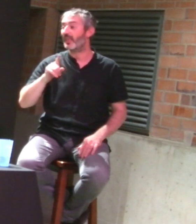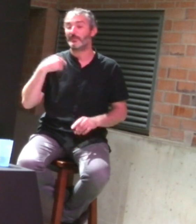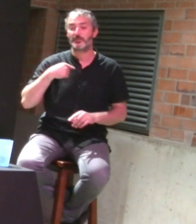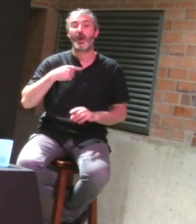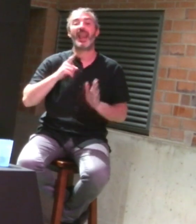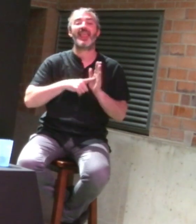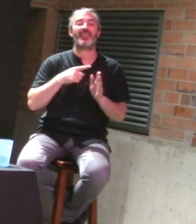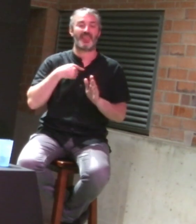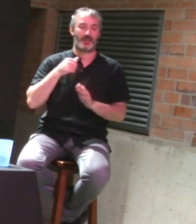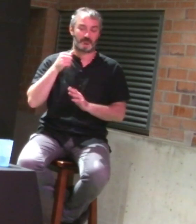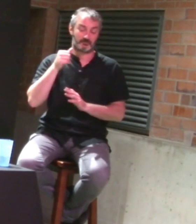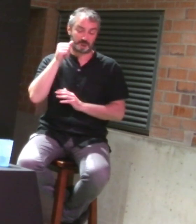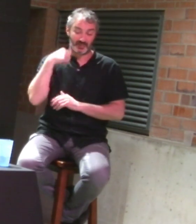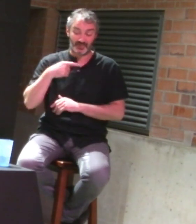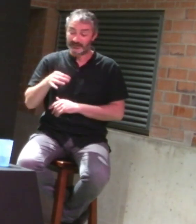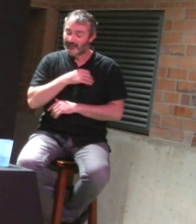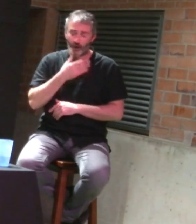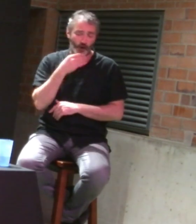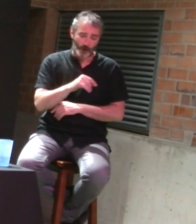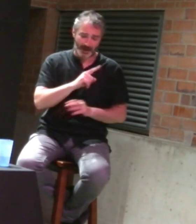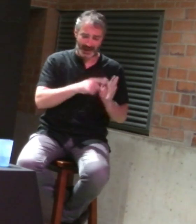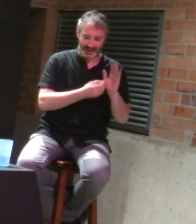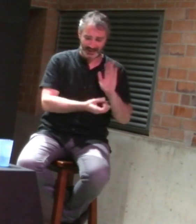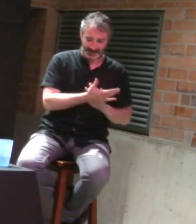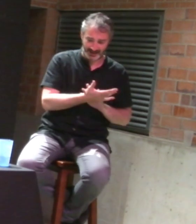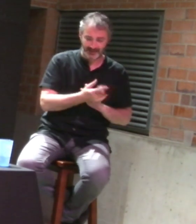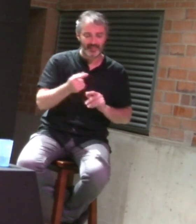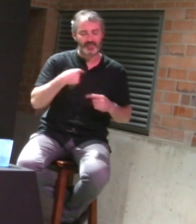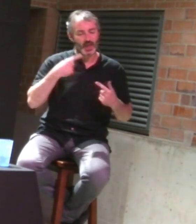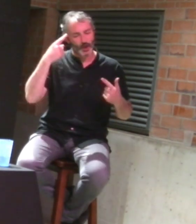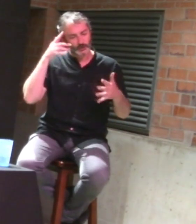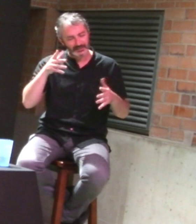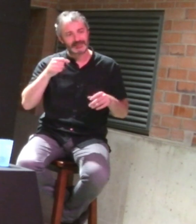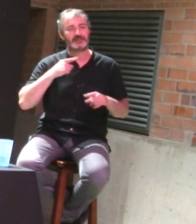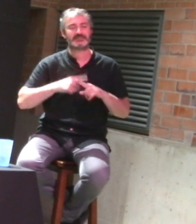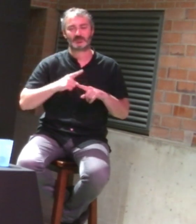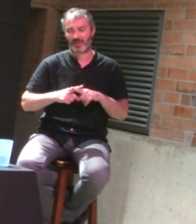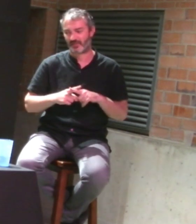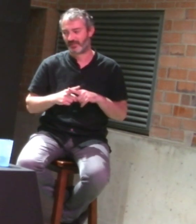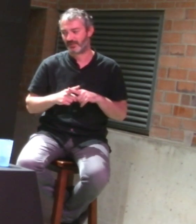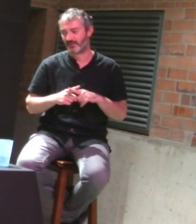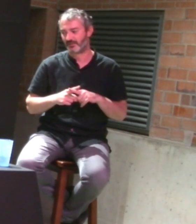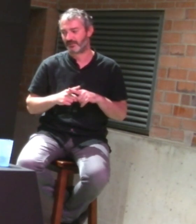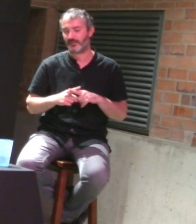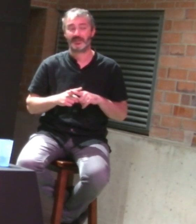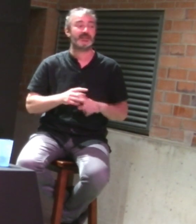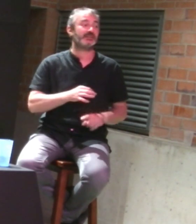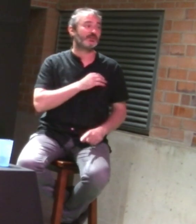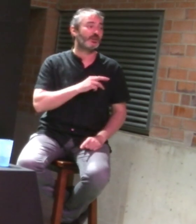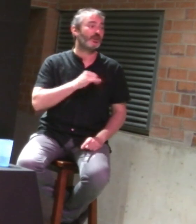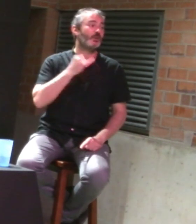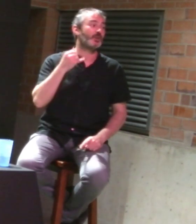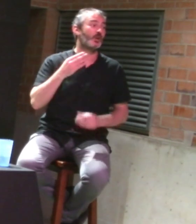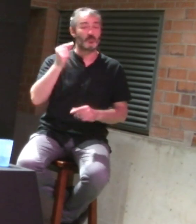escriu estudiant, deu ser un tio joaníssim. I et donen consells sobre sexualitat. El Joan Montseny ho